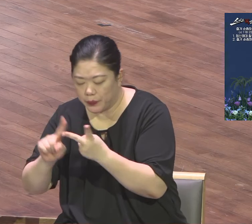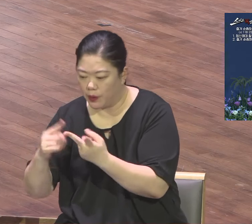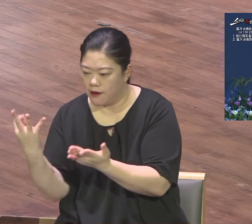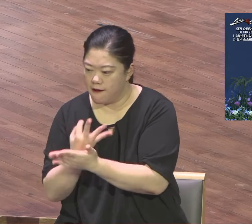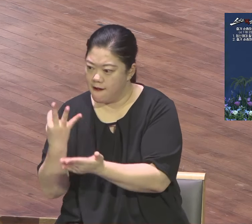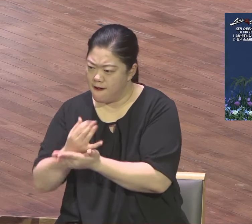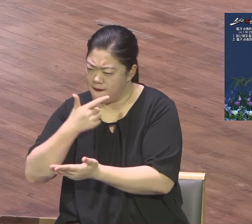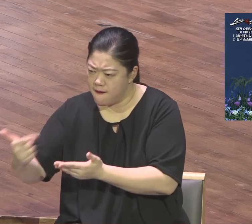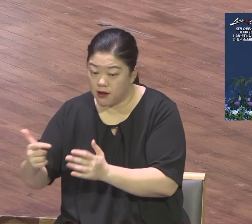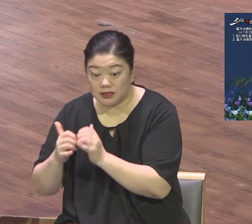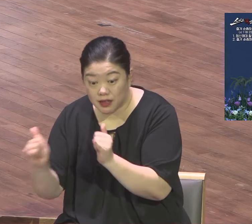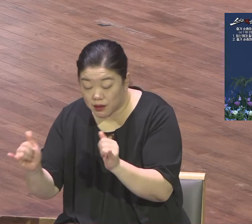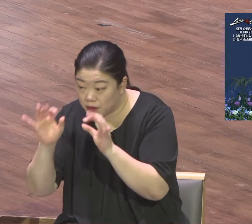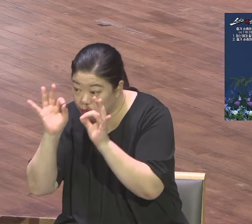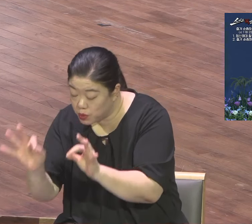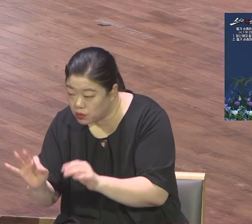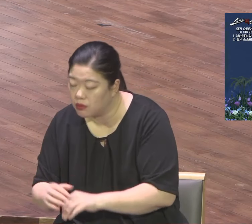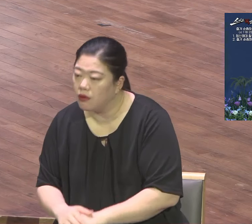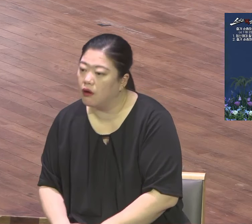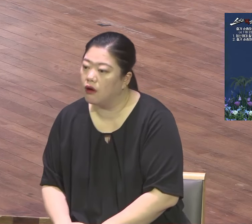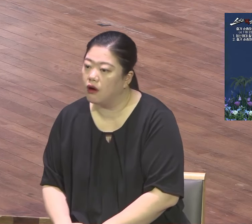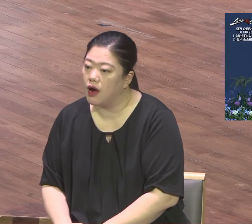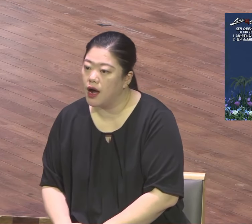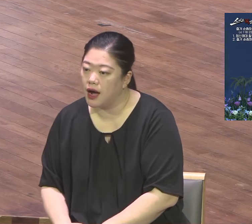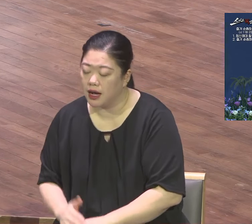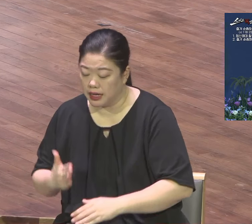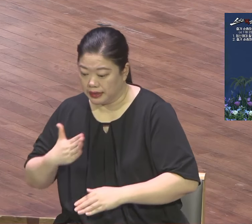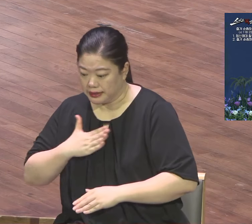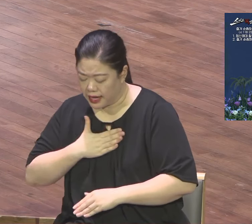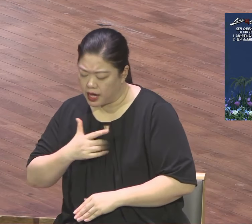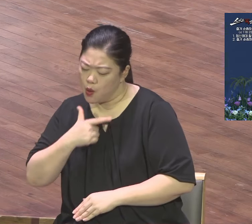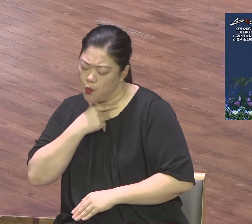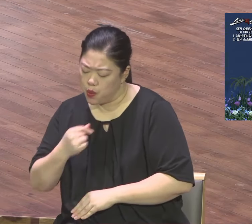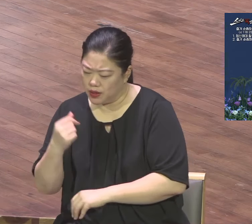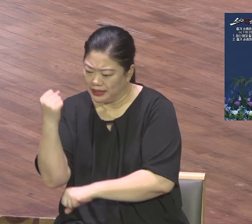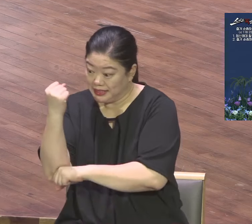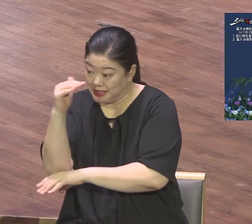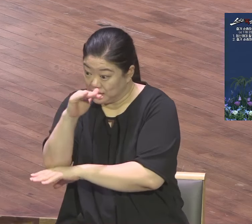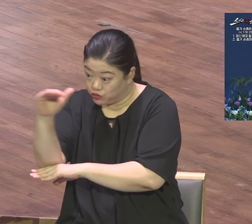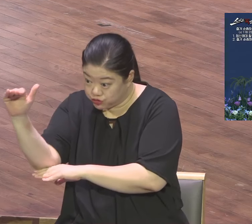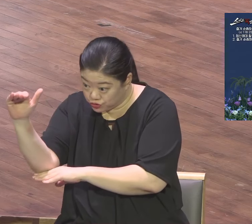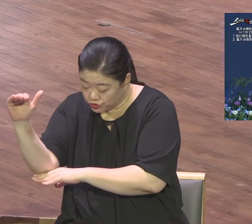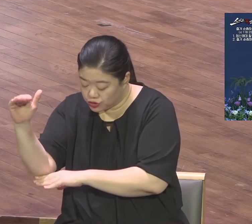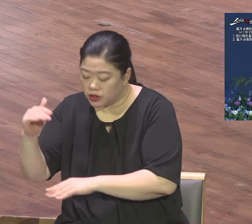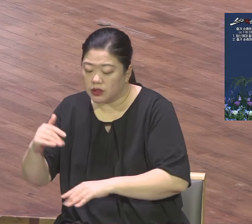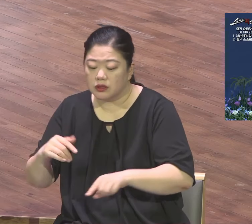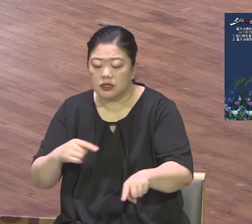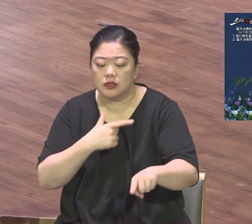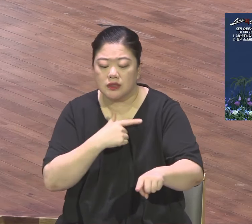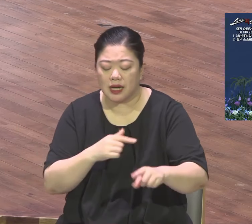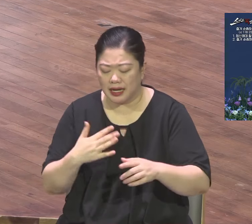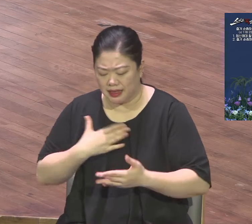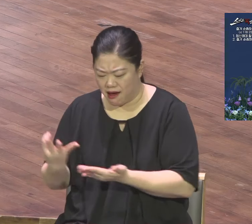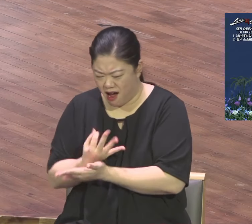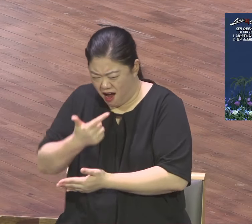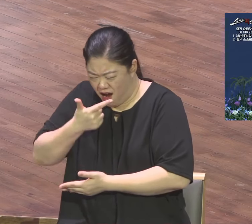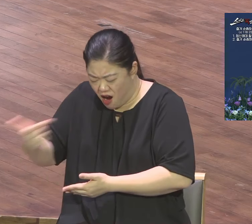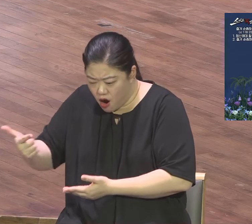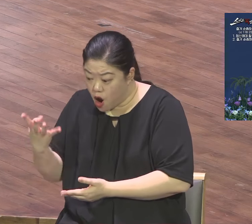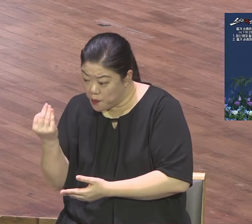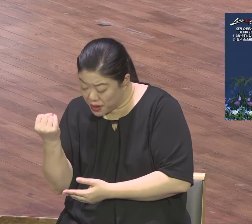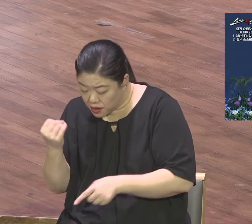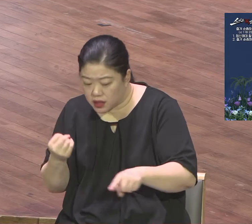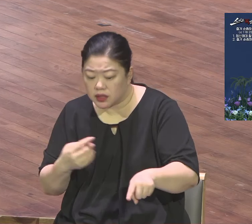왜 하나님 세임 못 받느냐? 아 스펙 좋고 다 갖췄는데 왜 하나님 안 쓰시느냐?